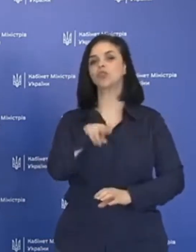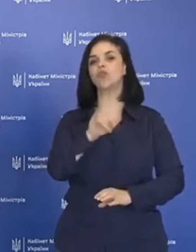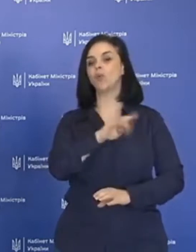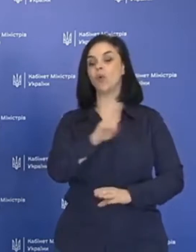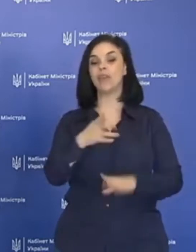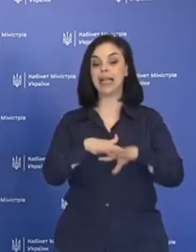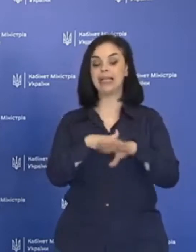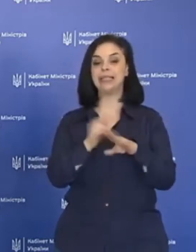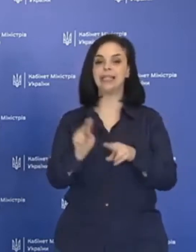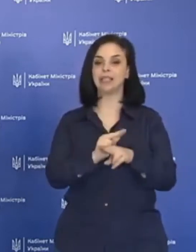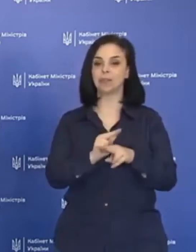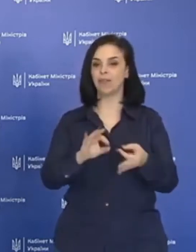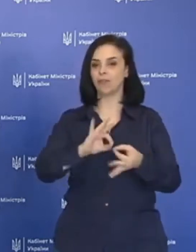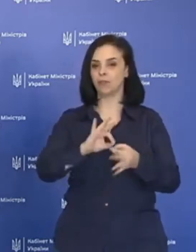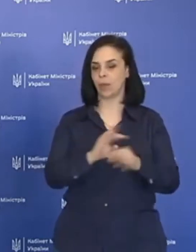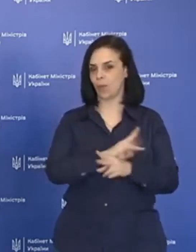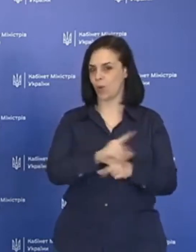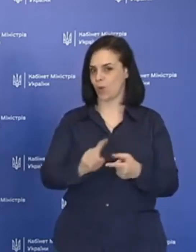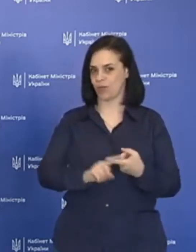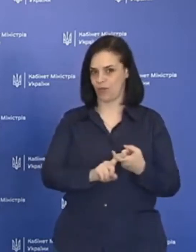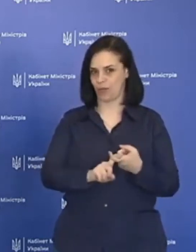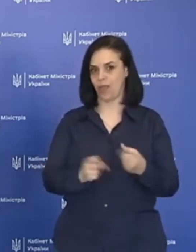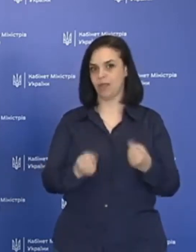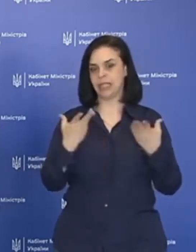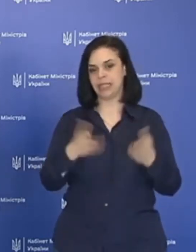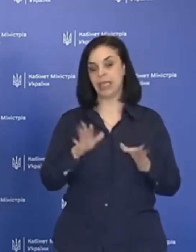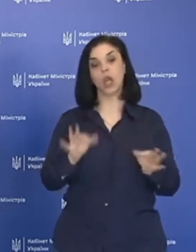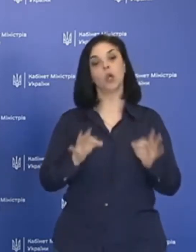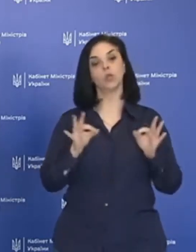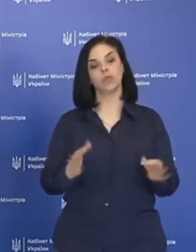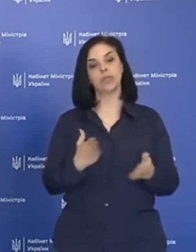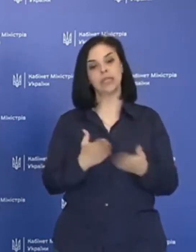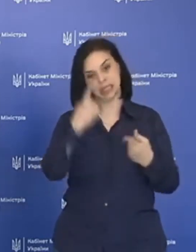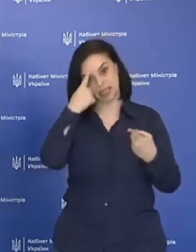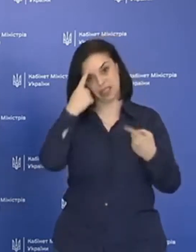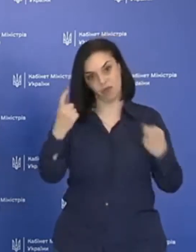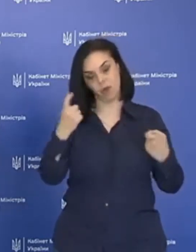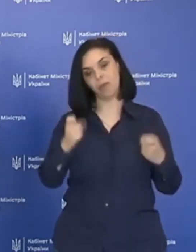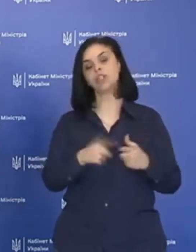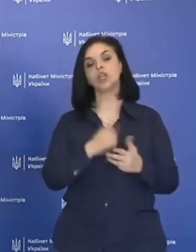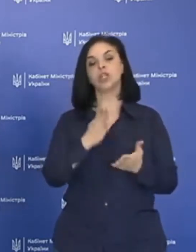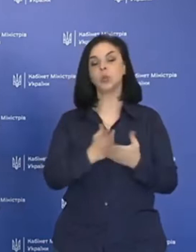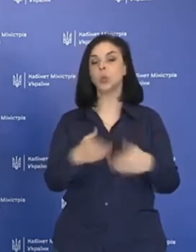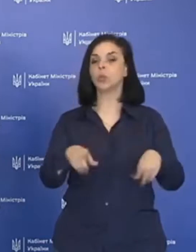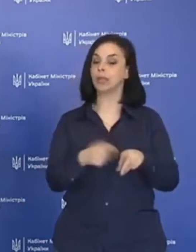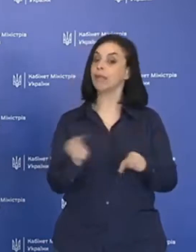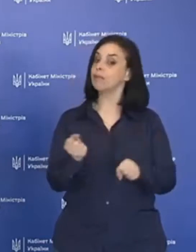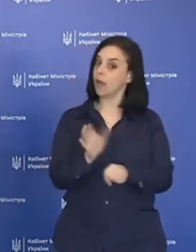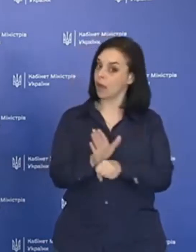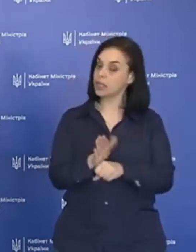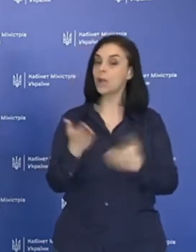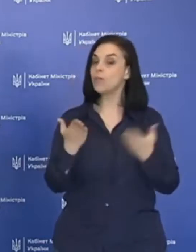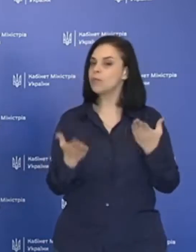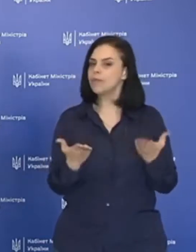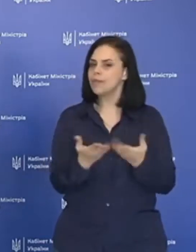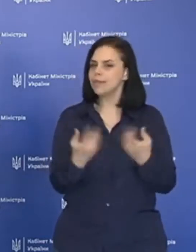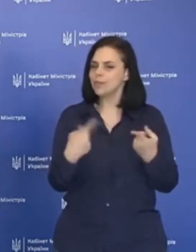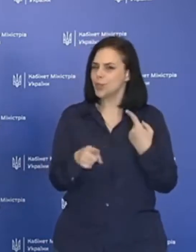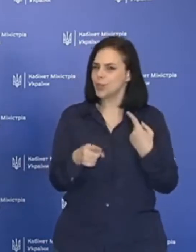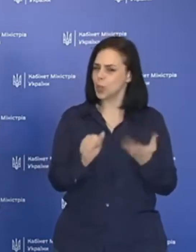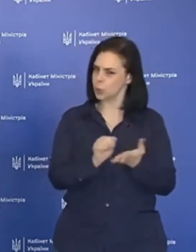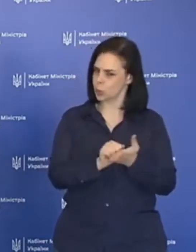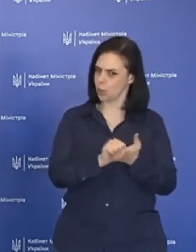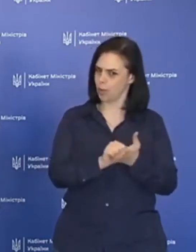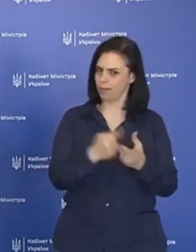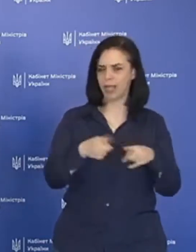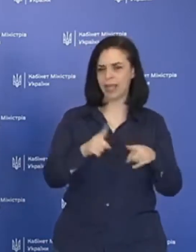клітин для терапії ускладнень при коронавірусі. Наскільки достовірною є ця інформація, чи існує такий наказ, і, можливо, є якісь інші